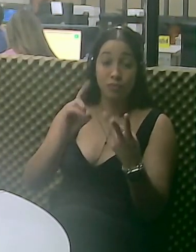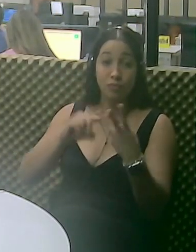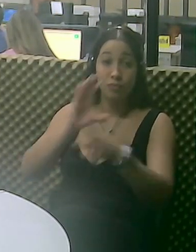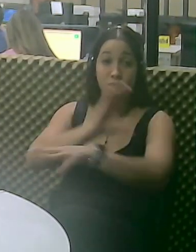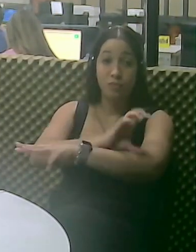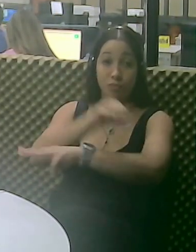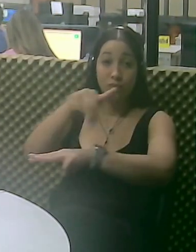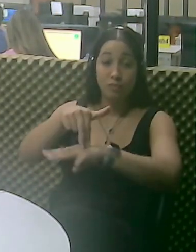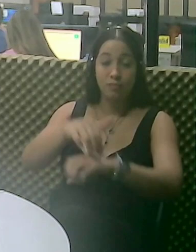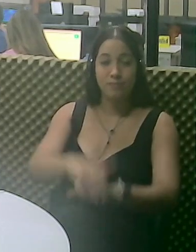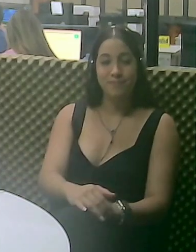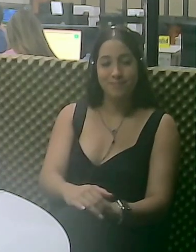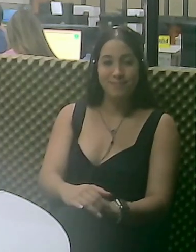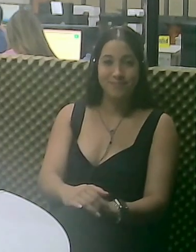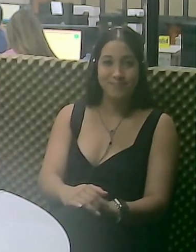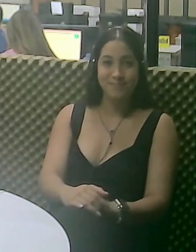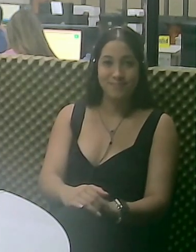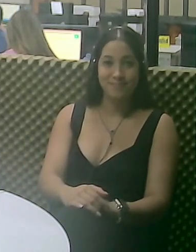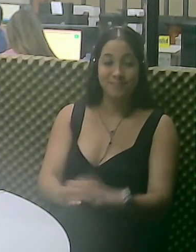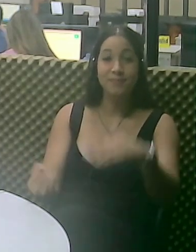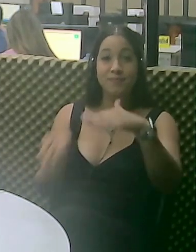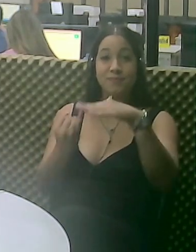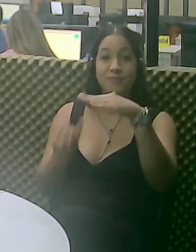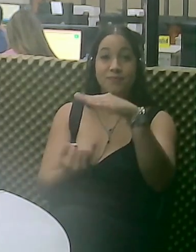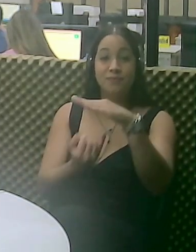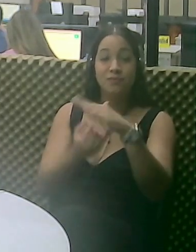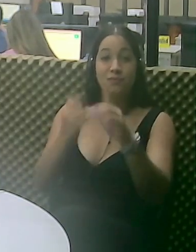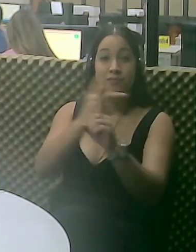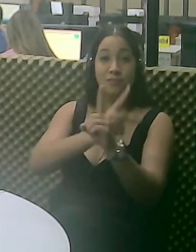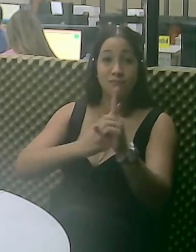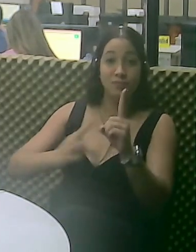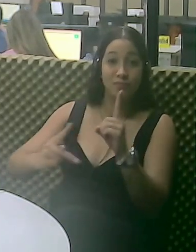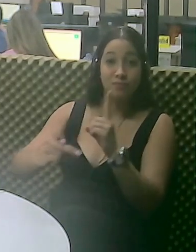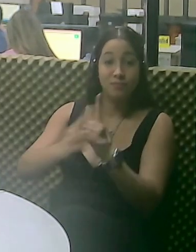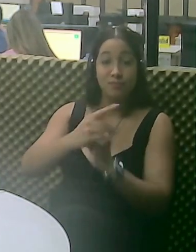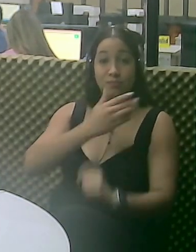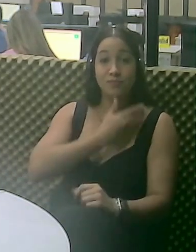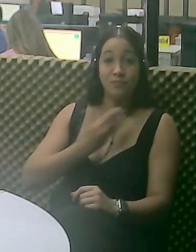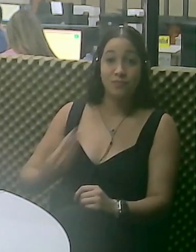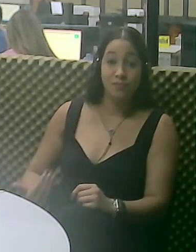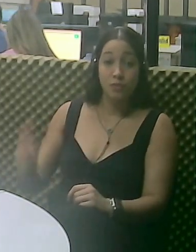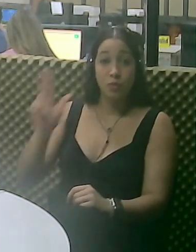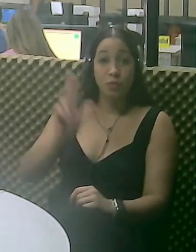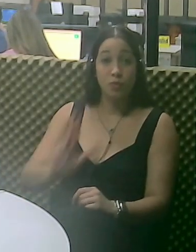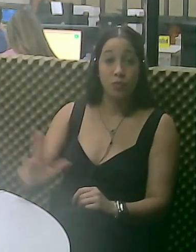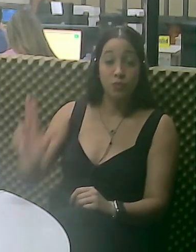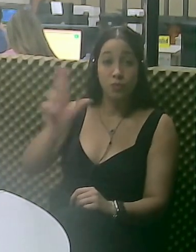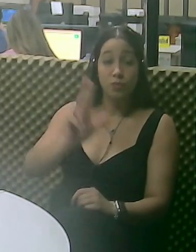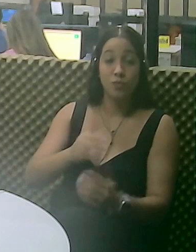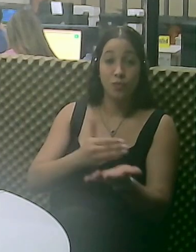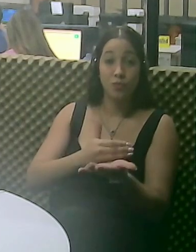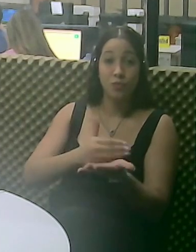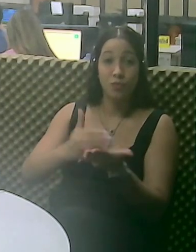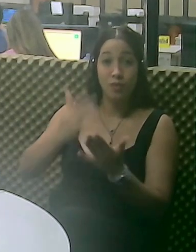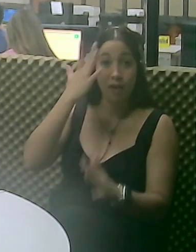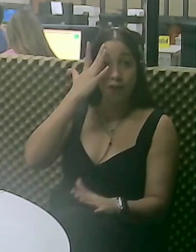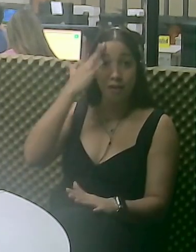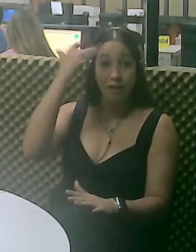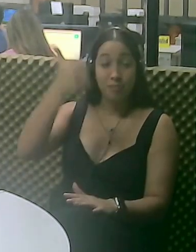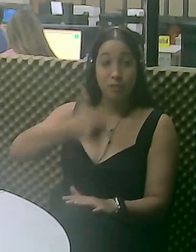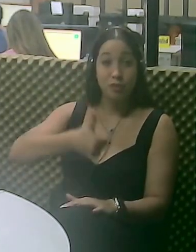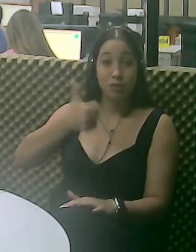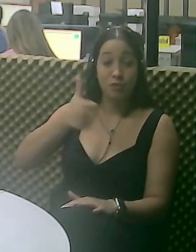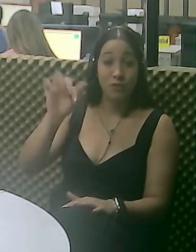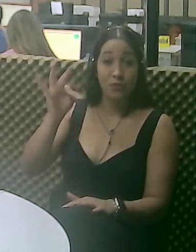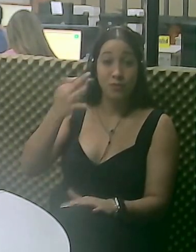Canaã. O Instituto de Previdência dos Servidores Públicos do município de Uberlândia, o IPREMO, inicia amanhã, dia